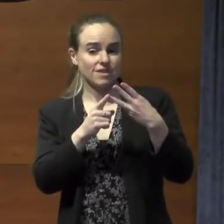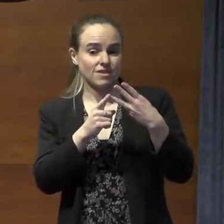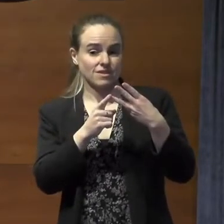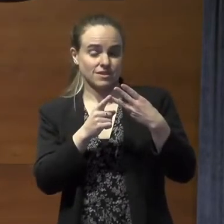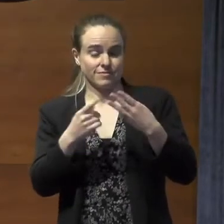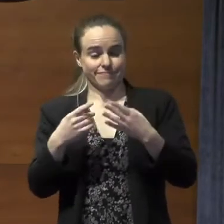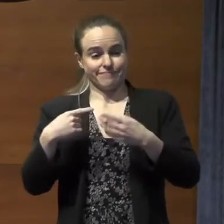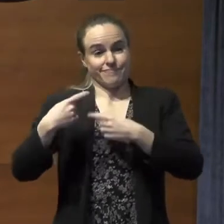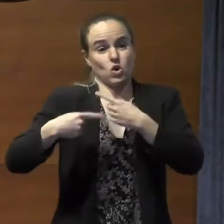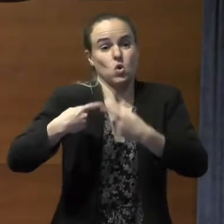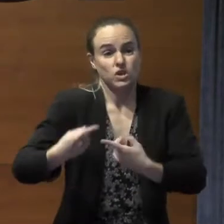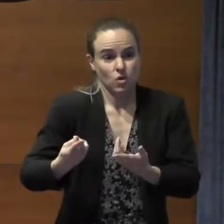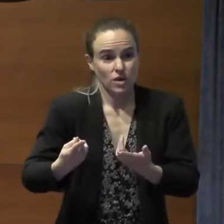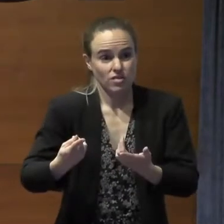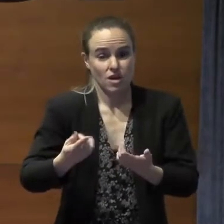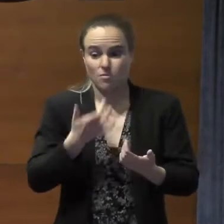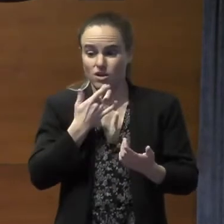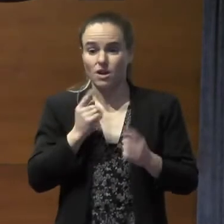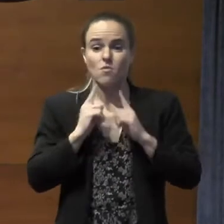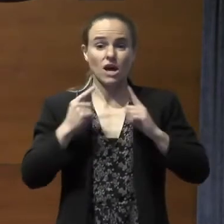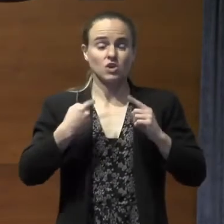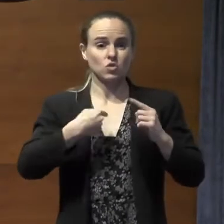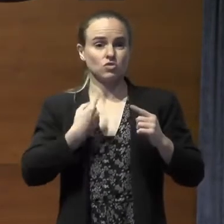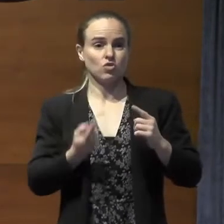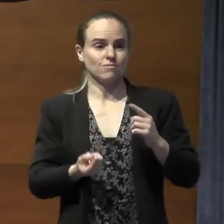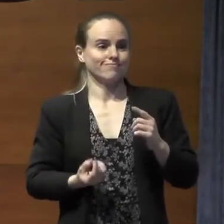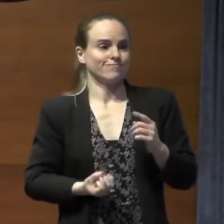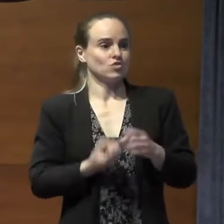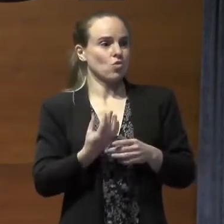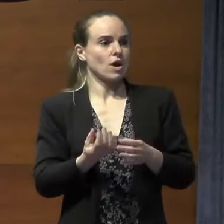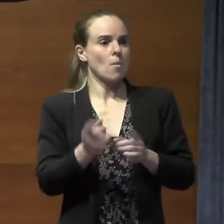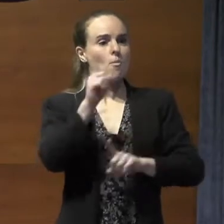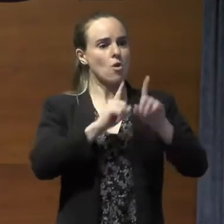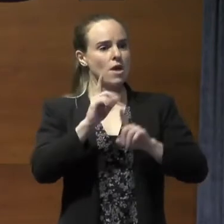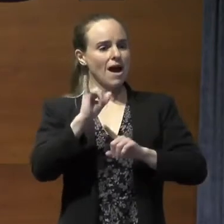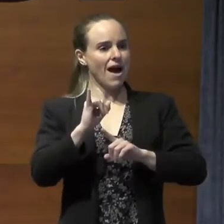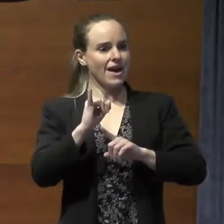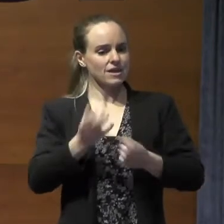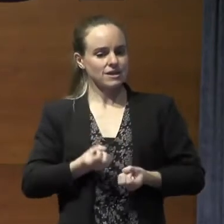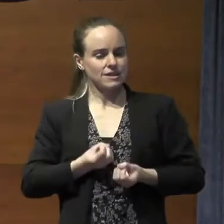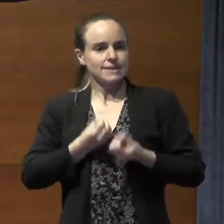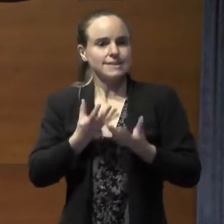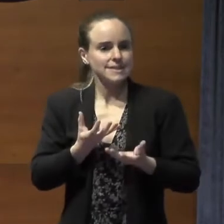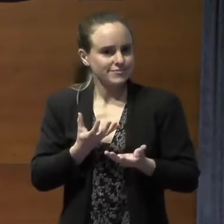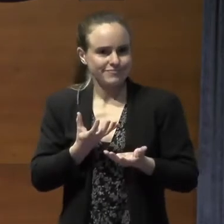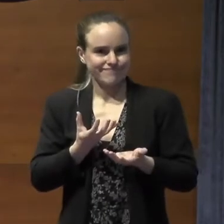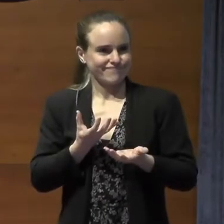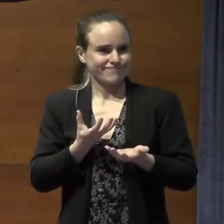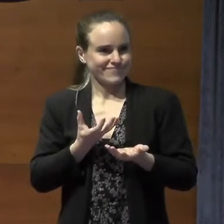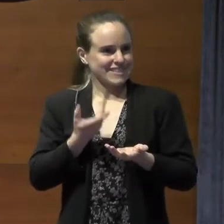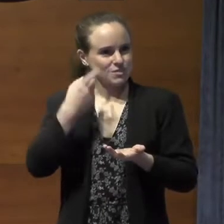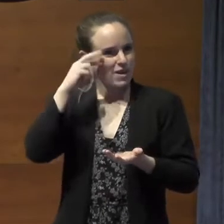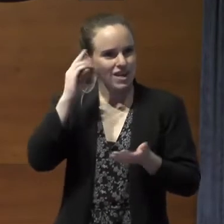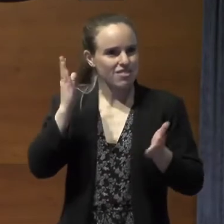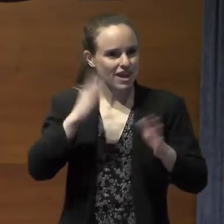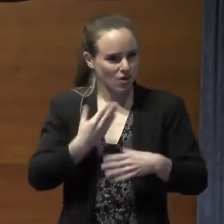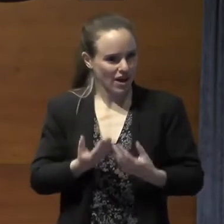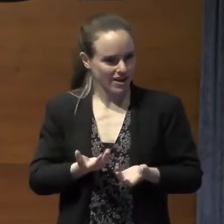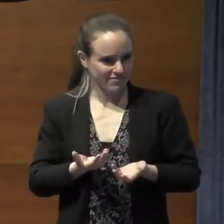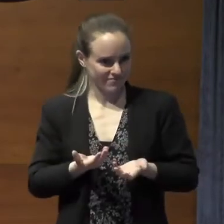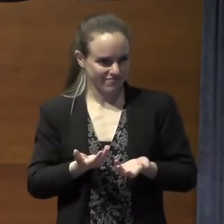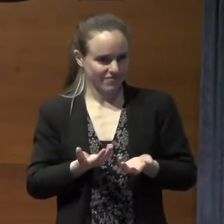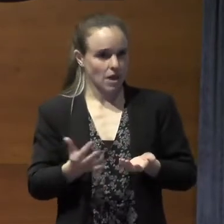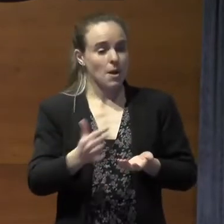anterior, falta de experiencia para relatar sus propios problemas y también, en algunos casos, dificultades